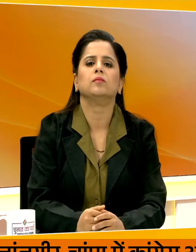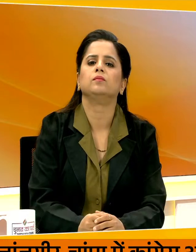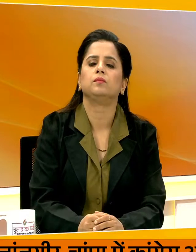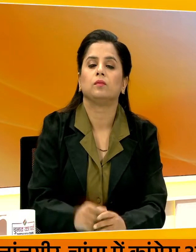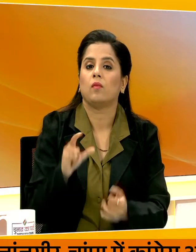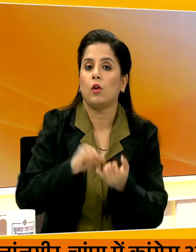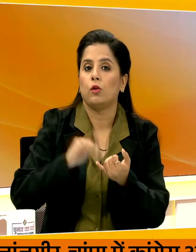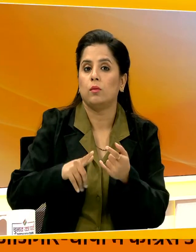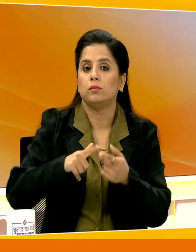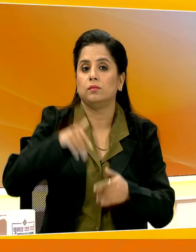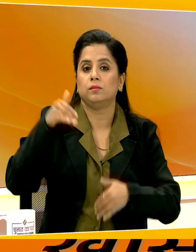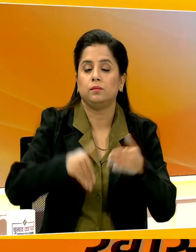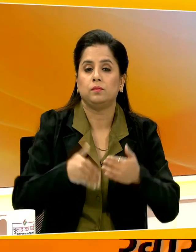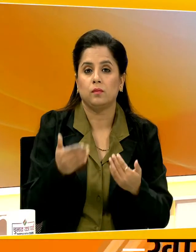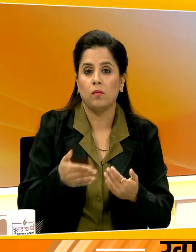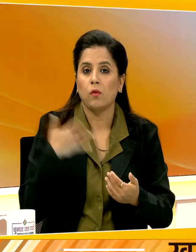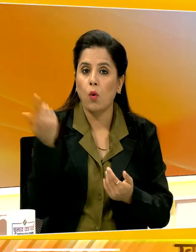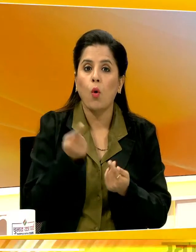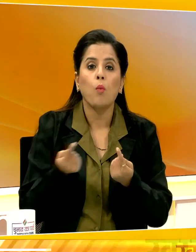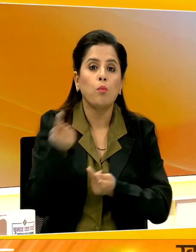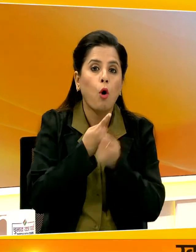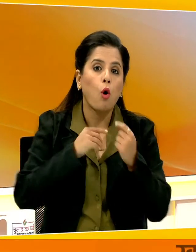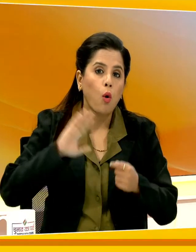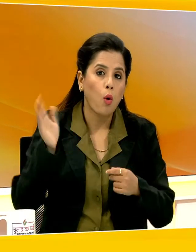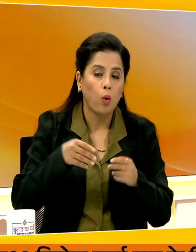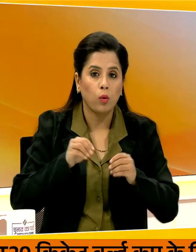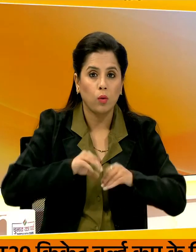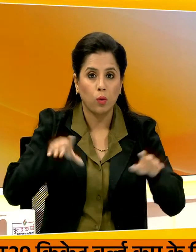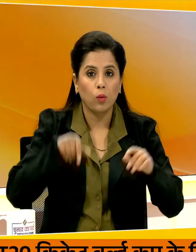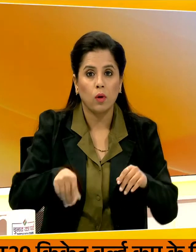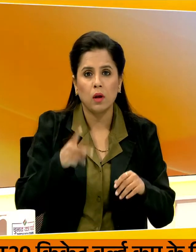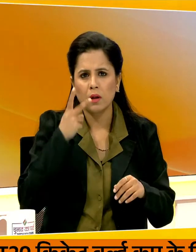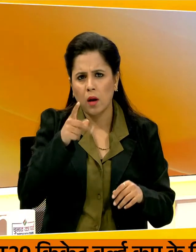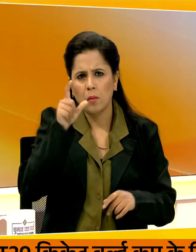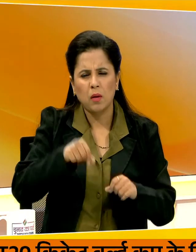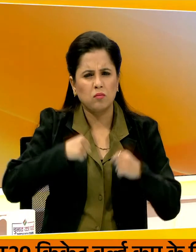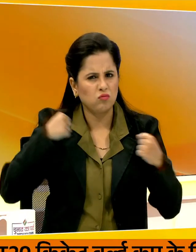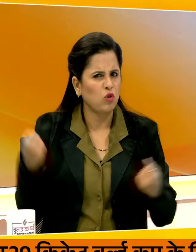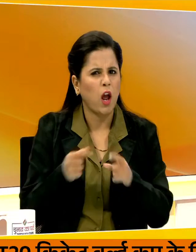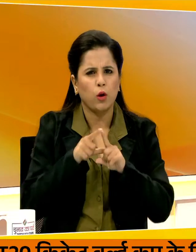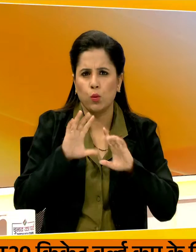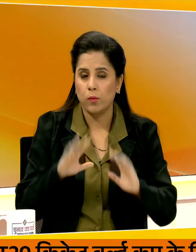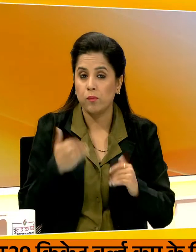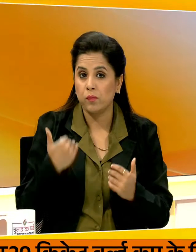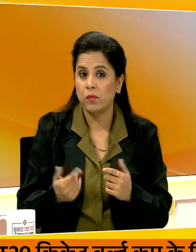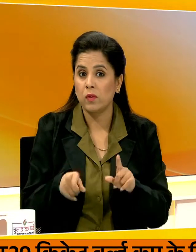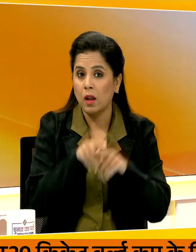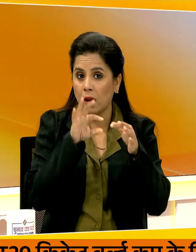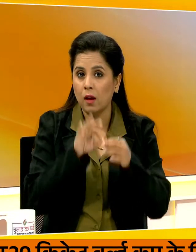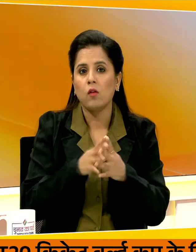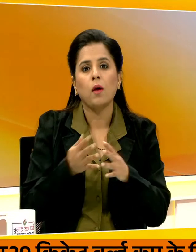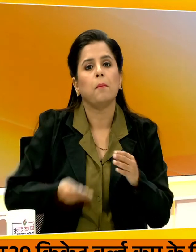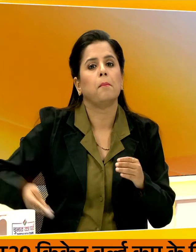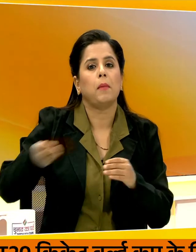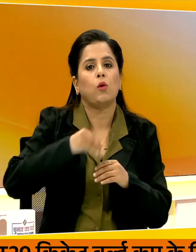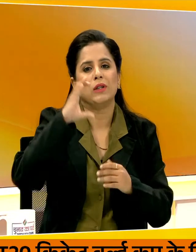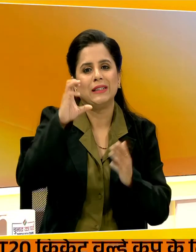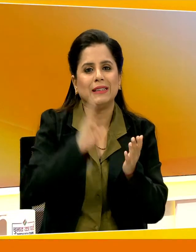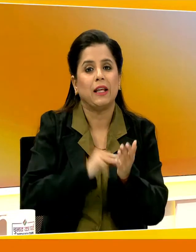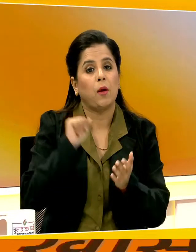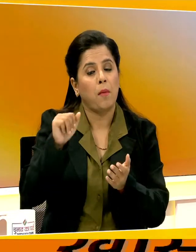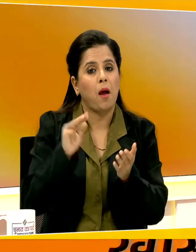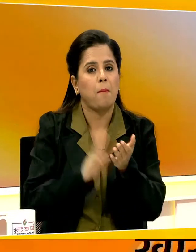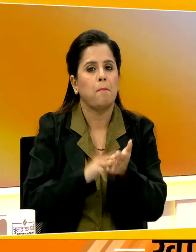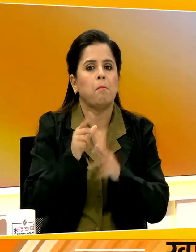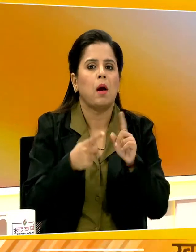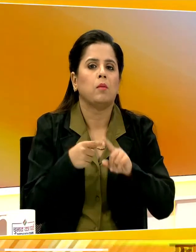और लोकसभा चुनाव के लिए सभी दलों ने प्रचार युद्ध में खुद को झोंक दिया है। इसी क्रम में पश्चिम बंगाल की मुख्यमंत्री